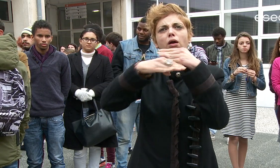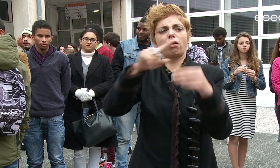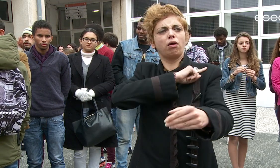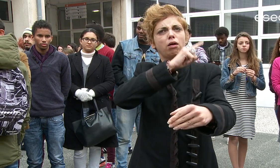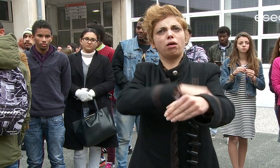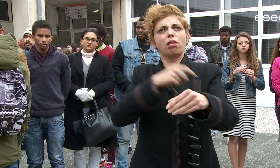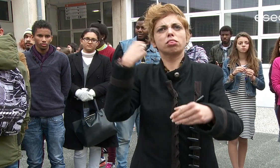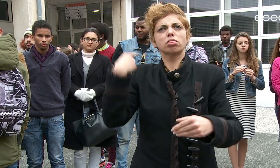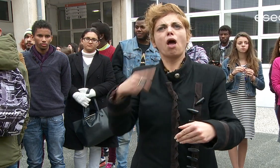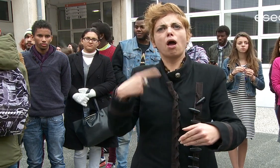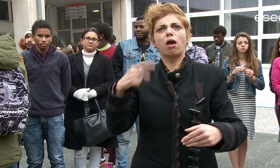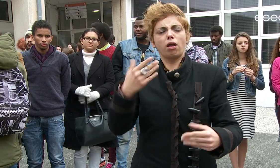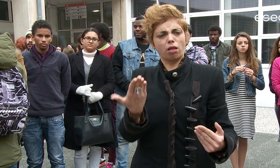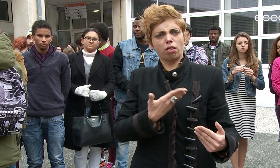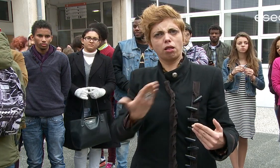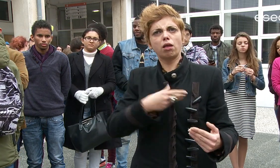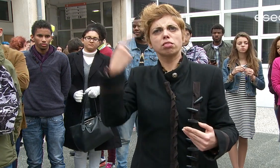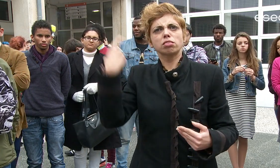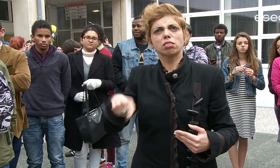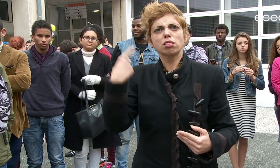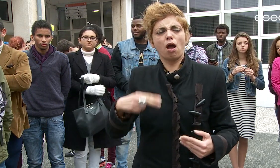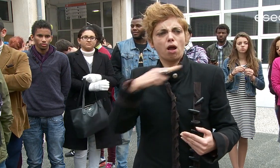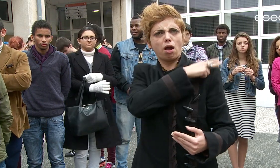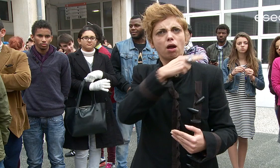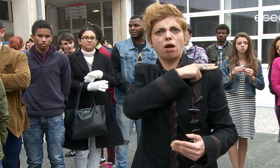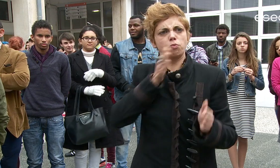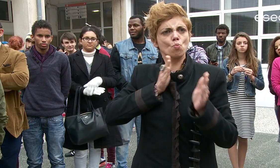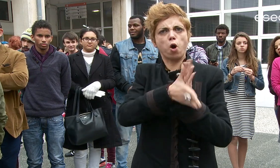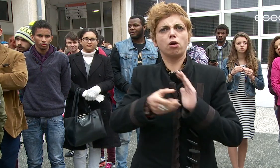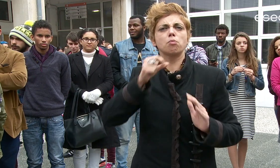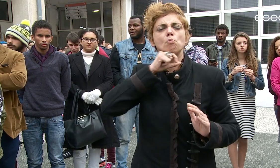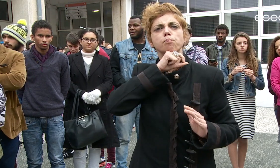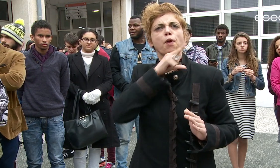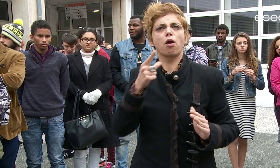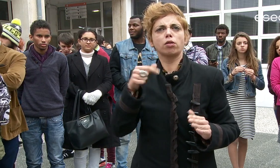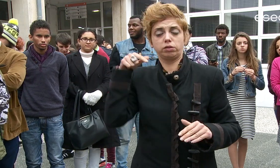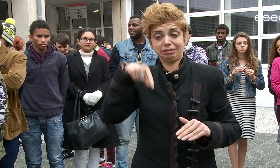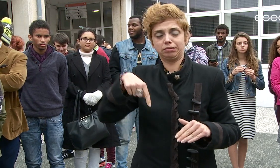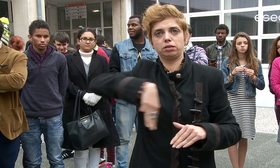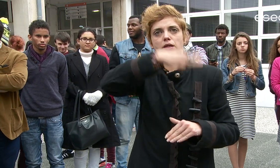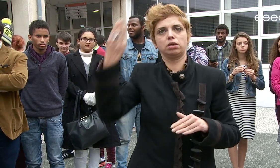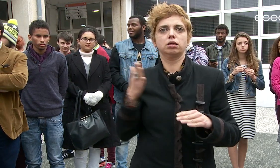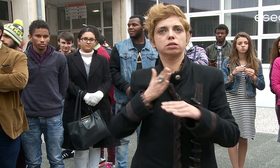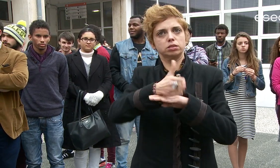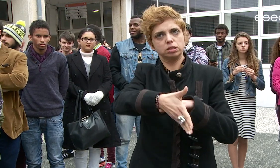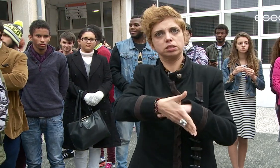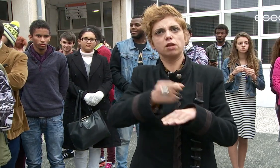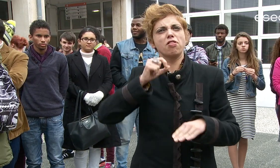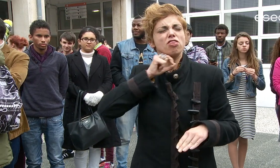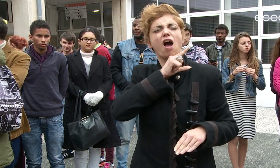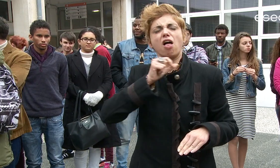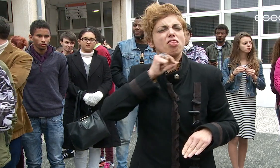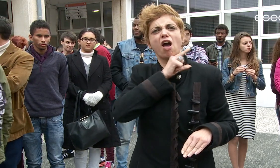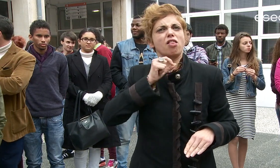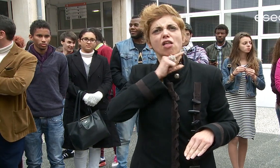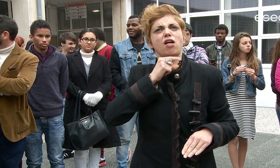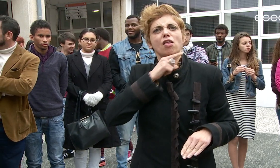estão ao mesmo nível que os alunos ouvintes têm o direito a estudar a prosseguir os seus estudos a virem para a universidade e aec é uma instituição que tem condições e que tem